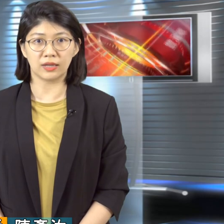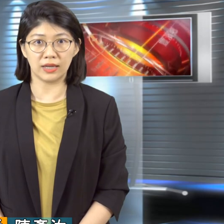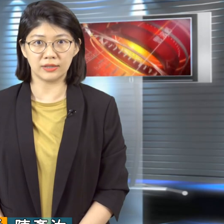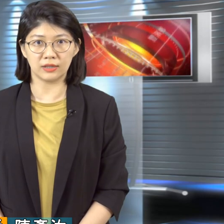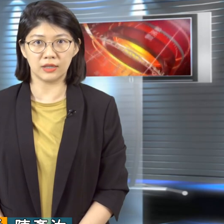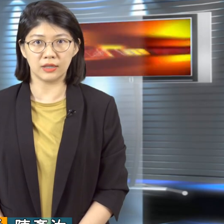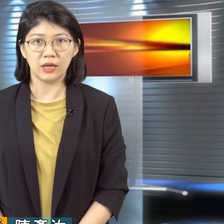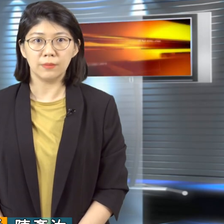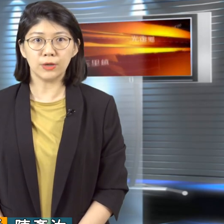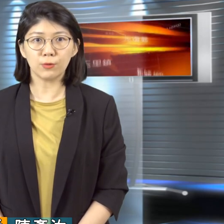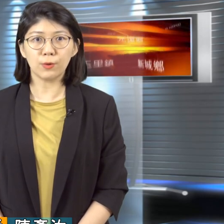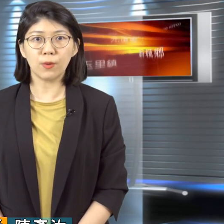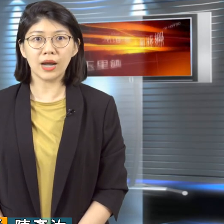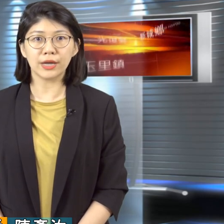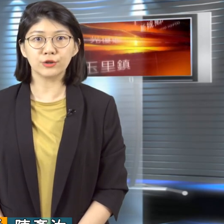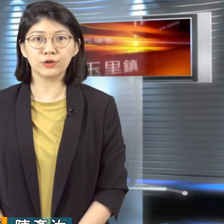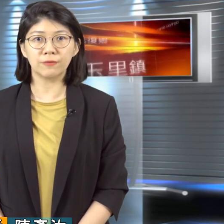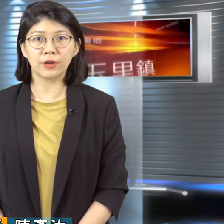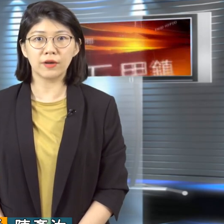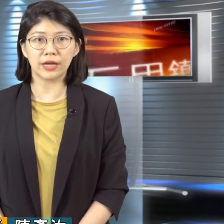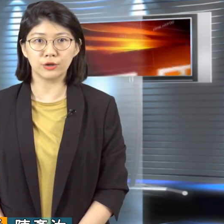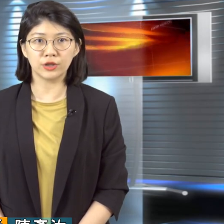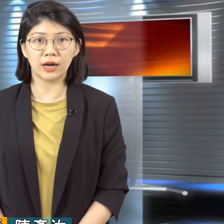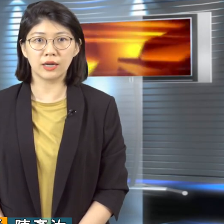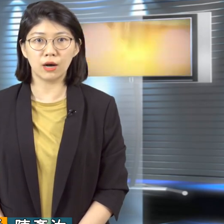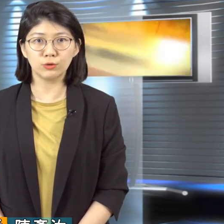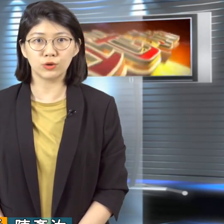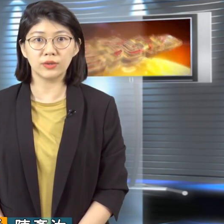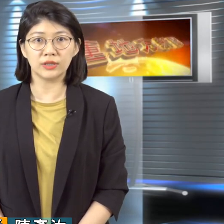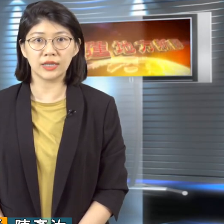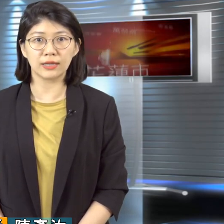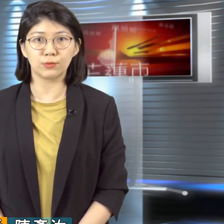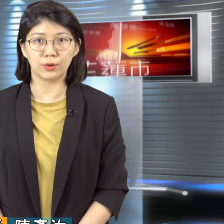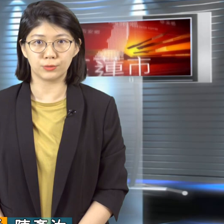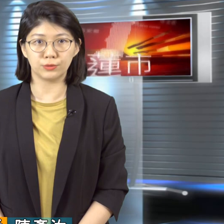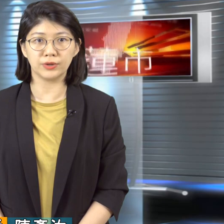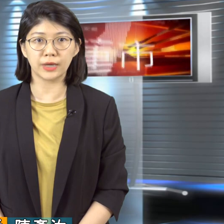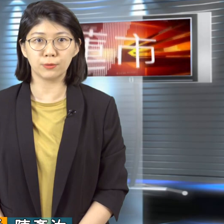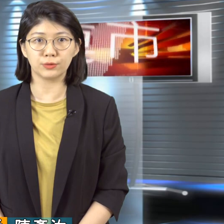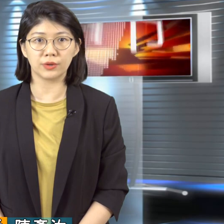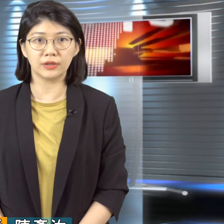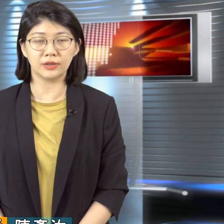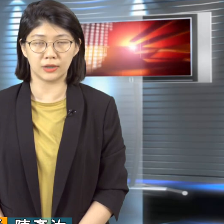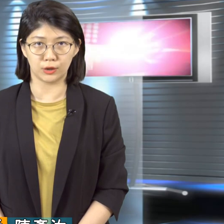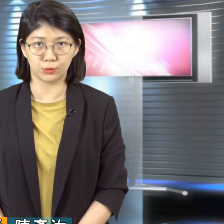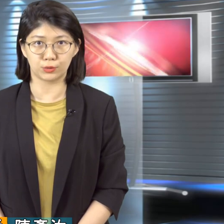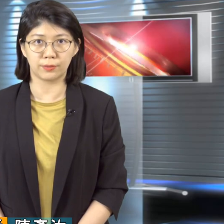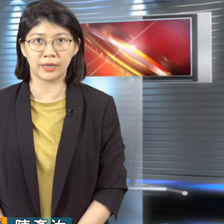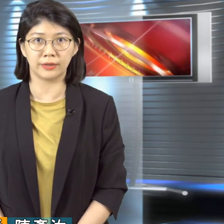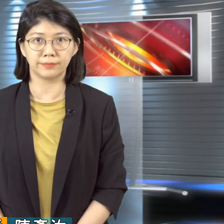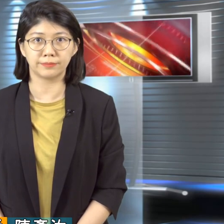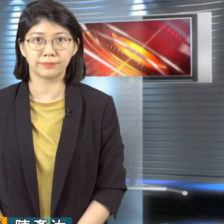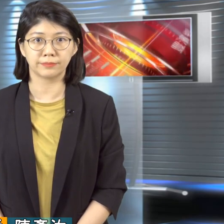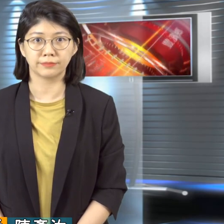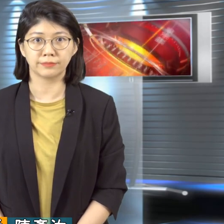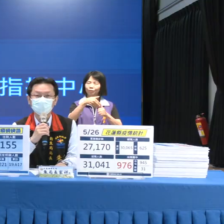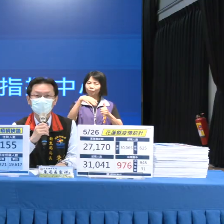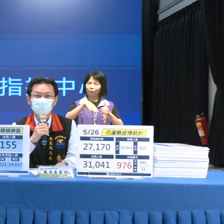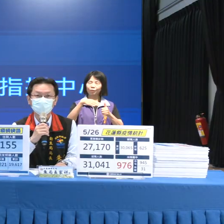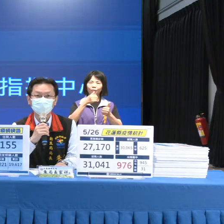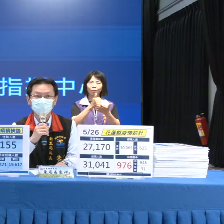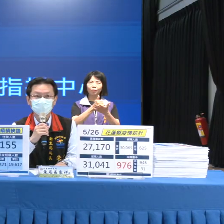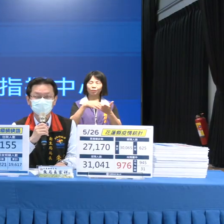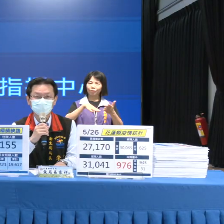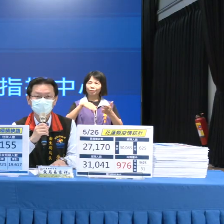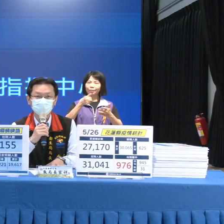淑敏列席，并对花莲是否要延长高中以下的远距教学进行说明。 花